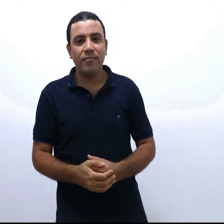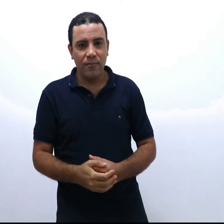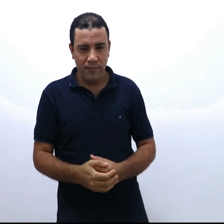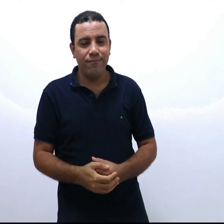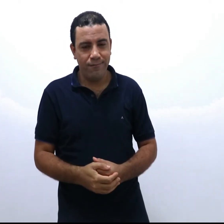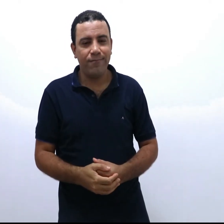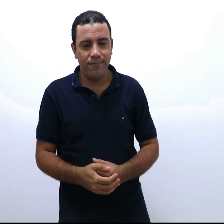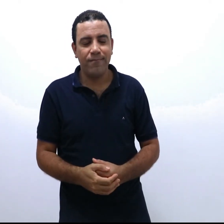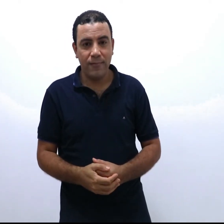lucratividade.